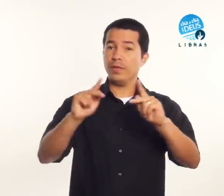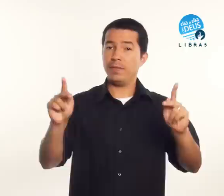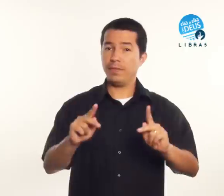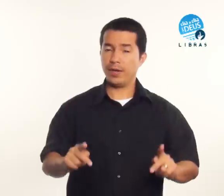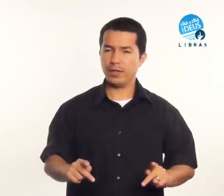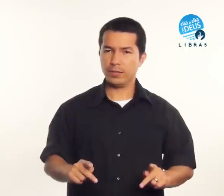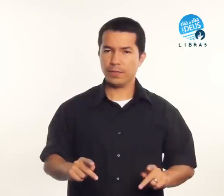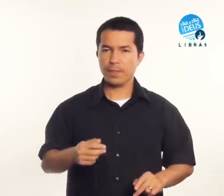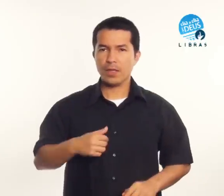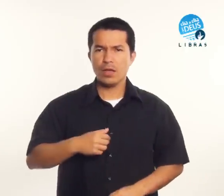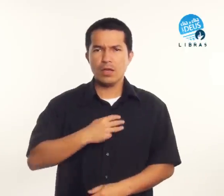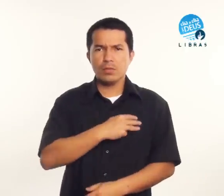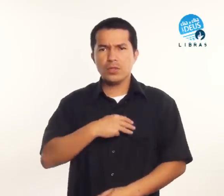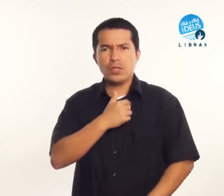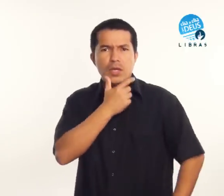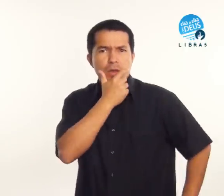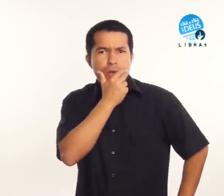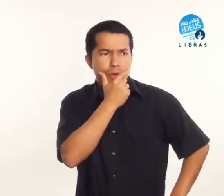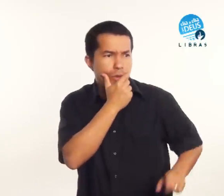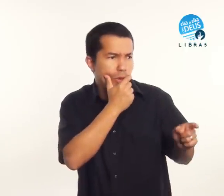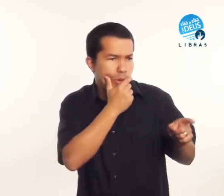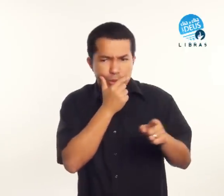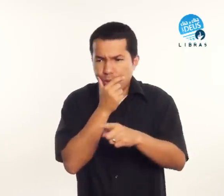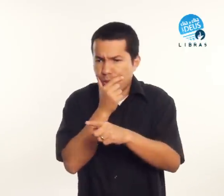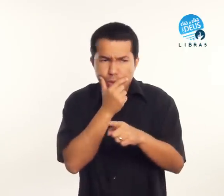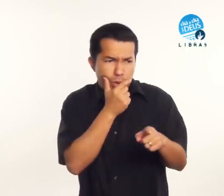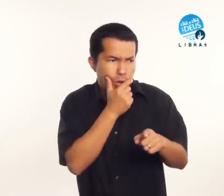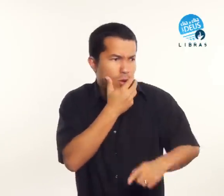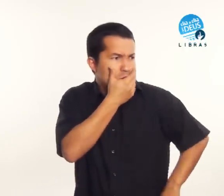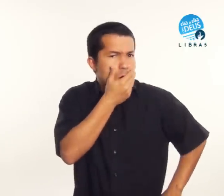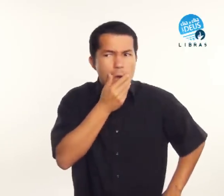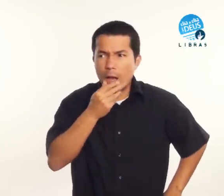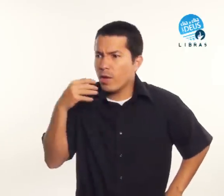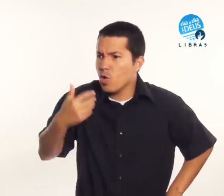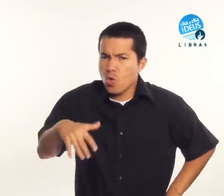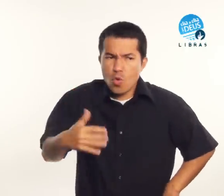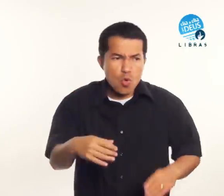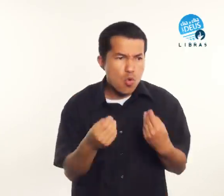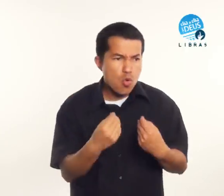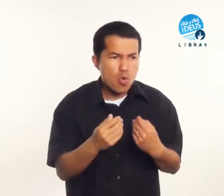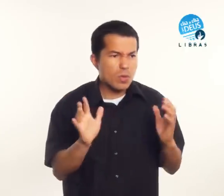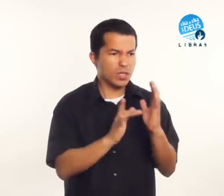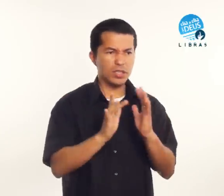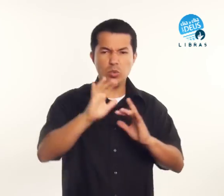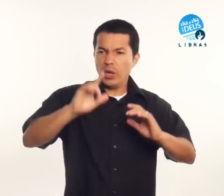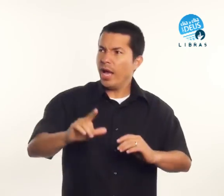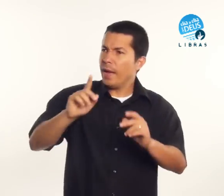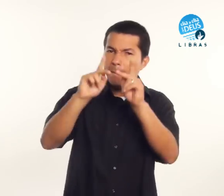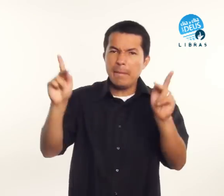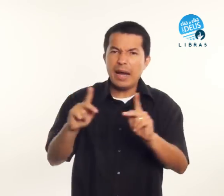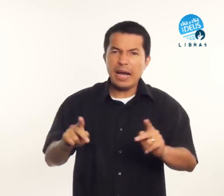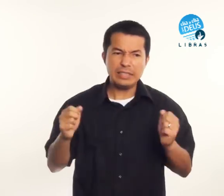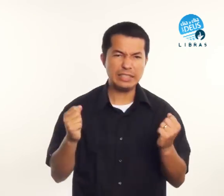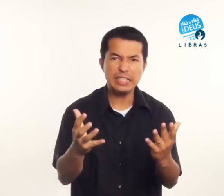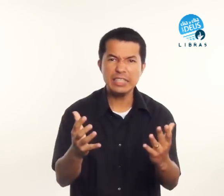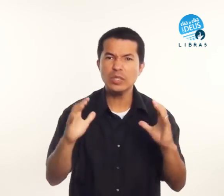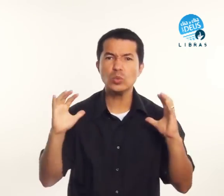reconciliação entre Deus e o homem. Deu para perceber como às vezes a cultura tem mecanismos que nos afastam de